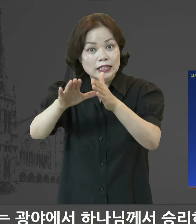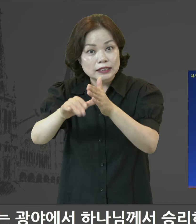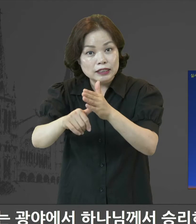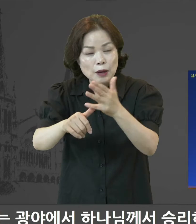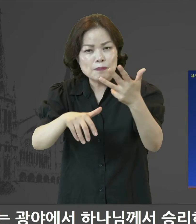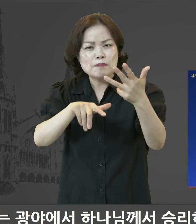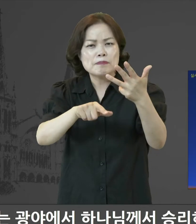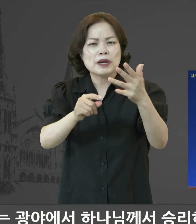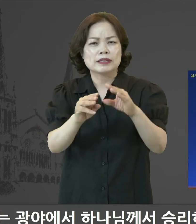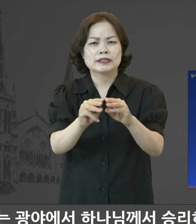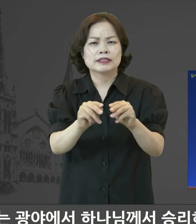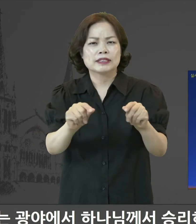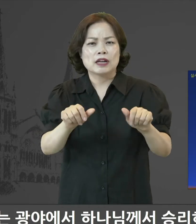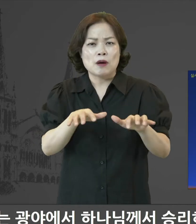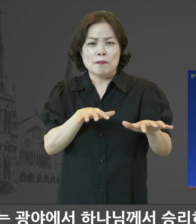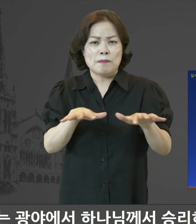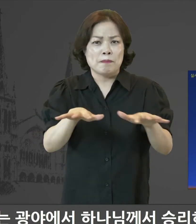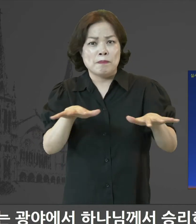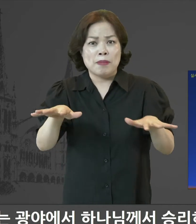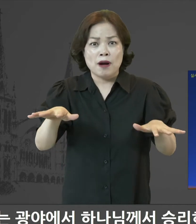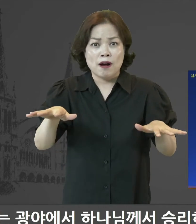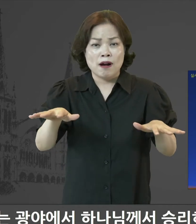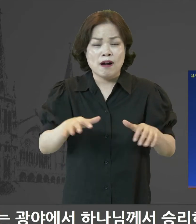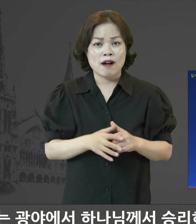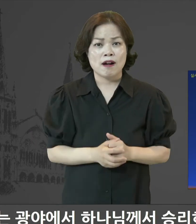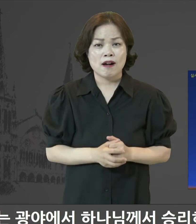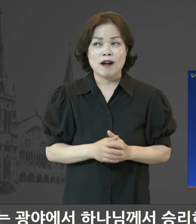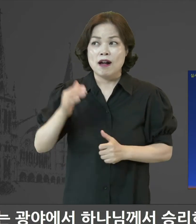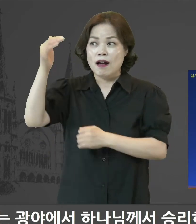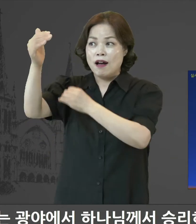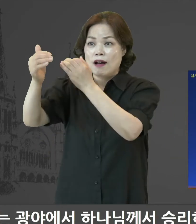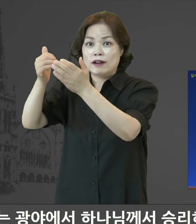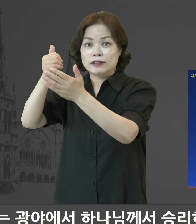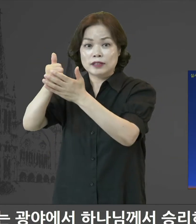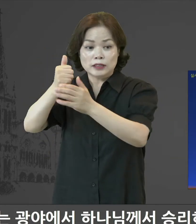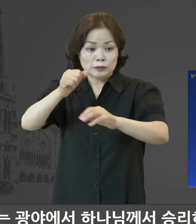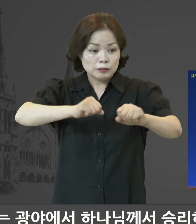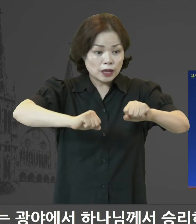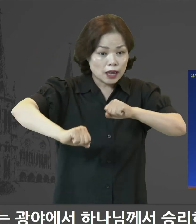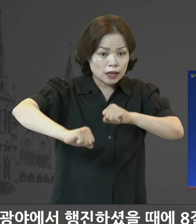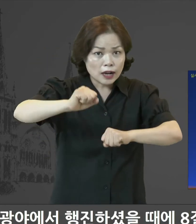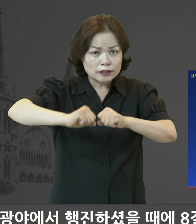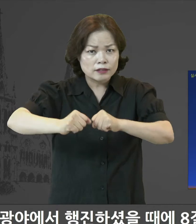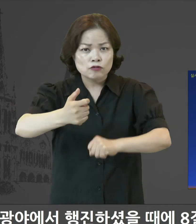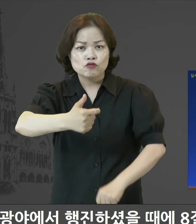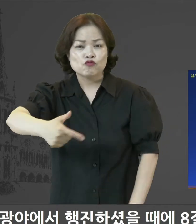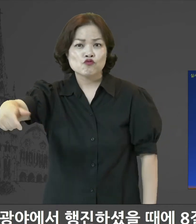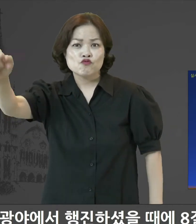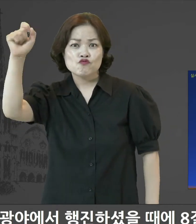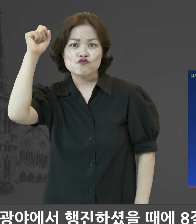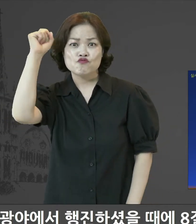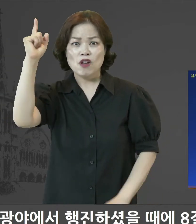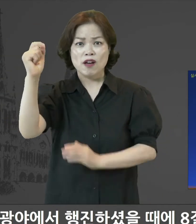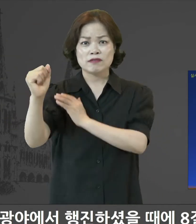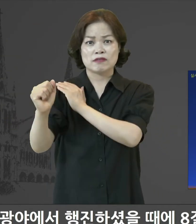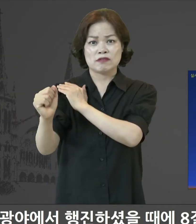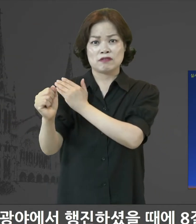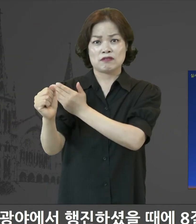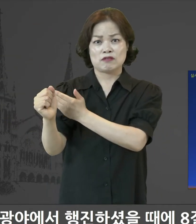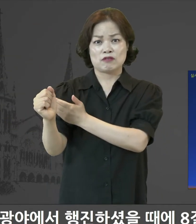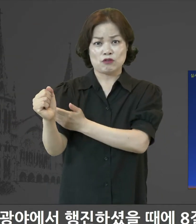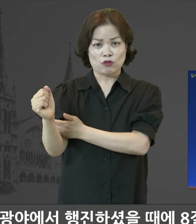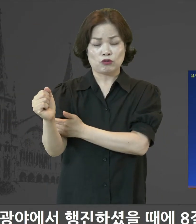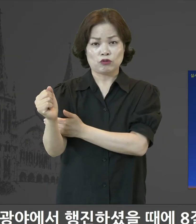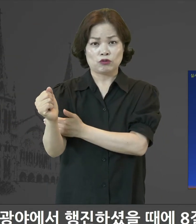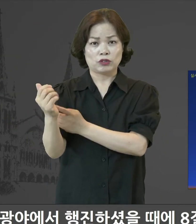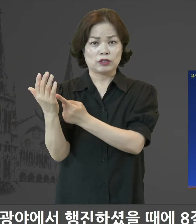8절 땅이 진동하며, 그러니까 하나님이 이 행하시는 게 엄청난 위력으로 진전이